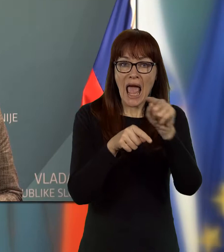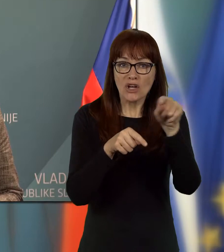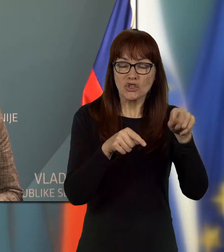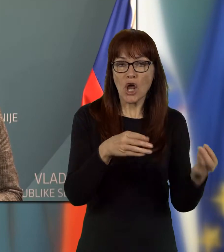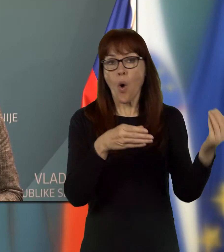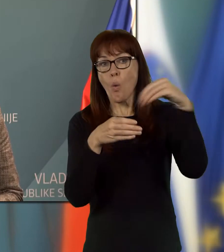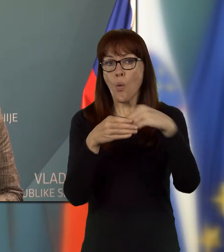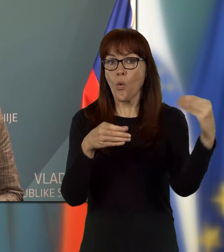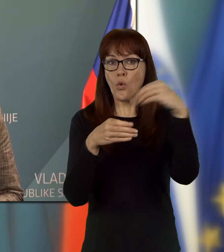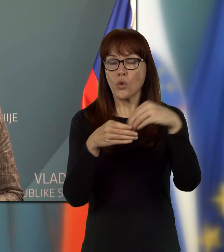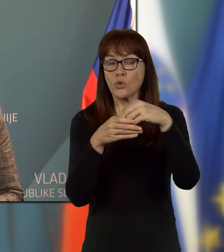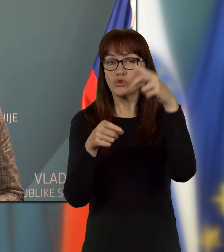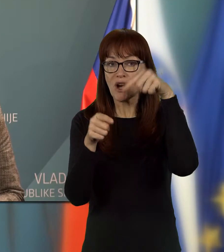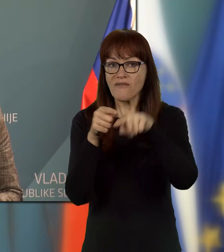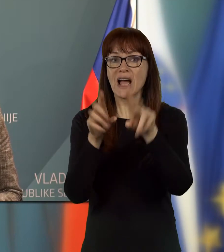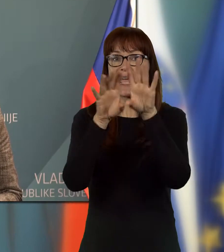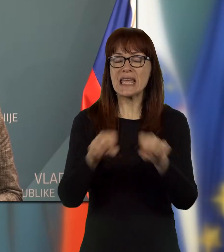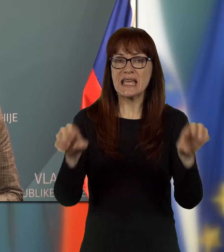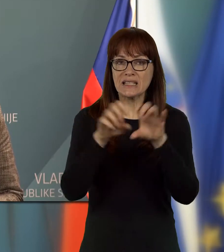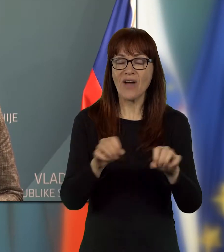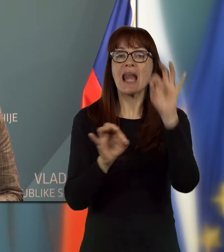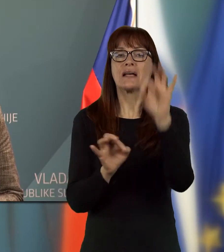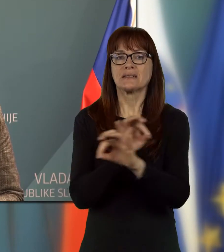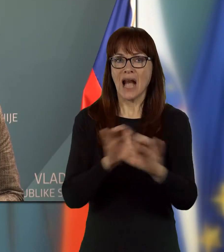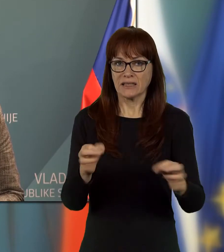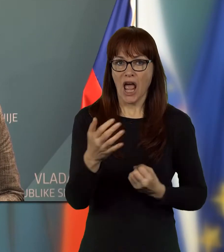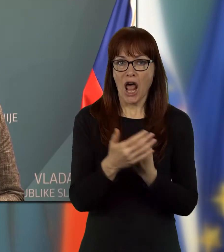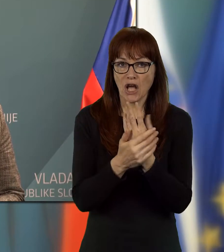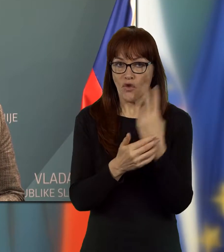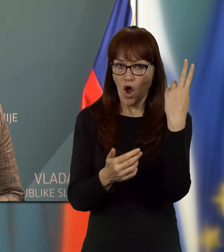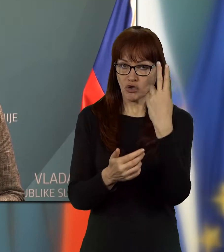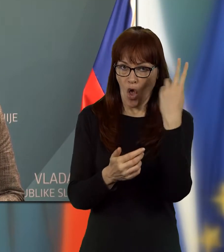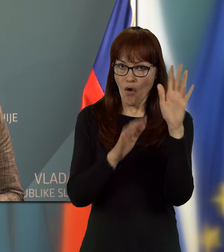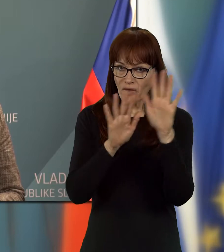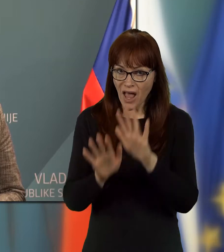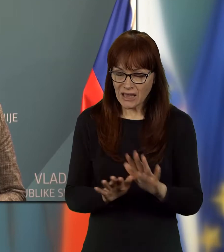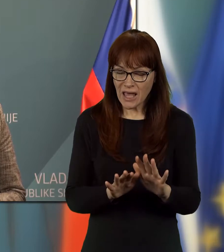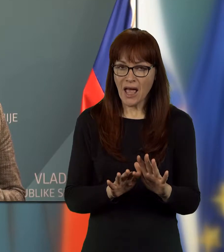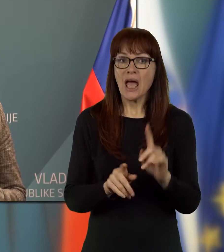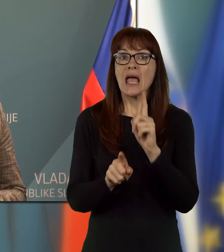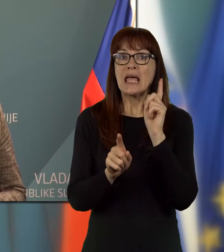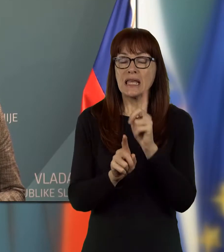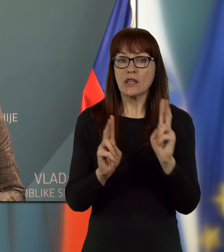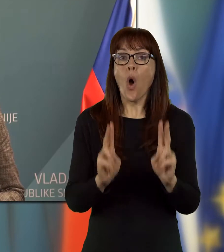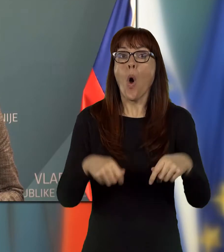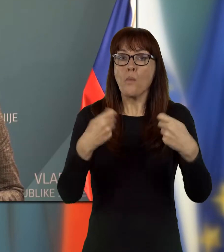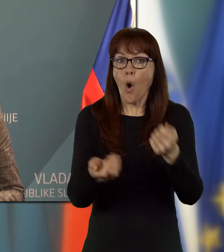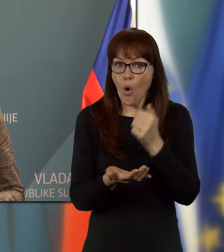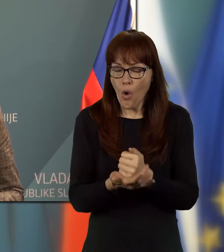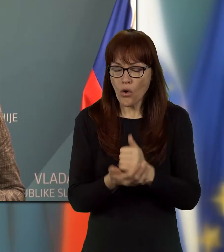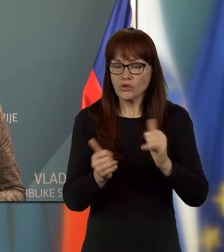deležnike vključili tudi v izvajanje strategije razvoja Slovenije in